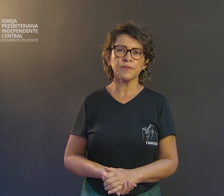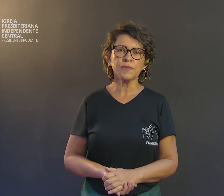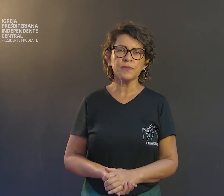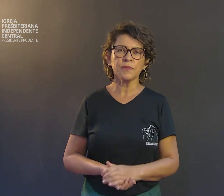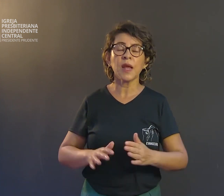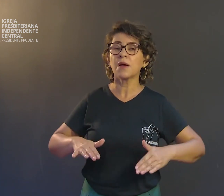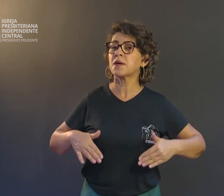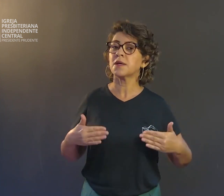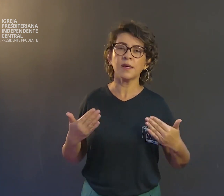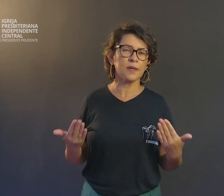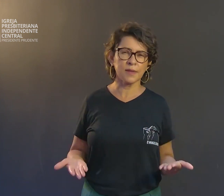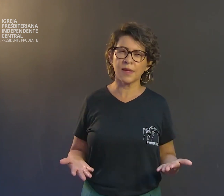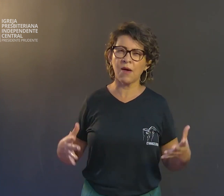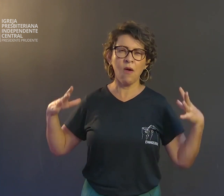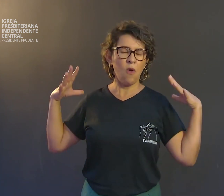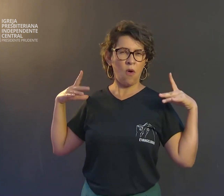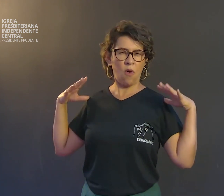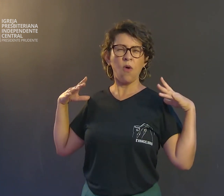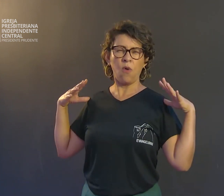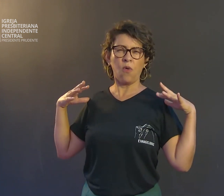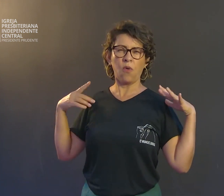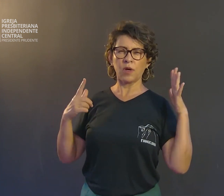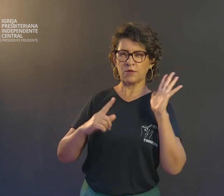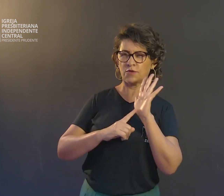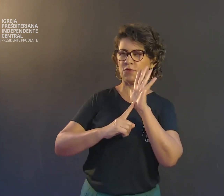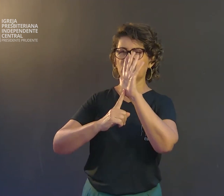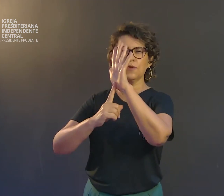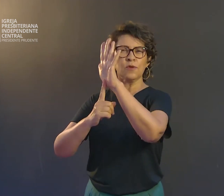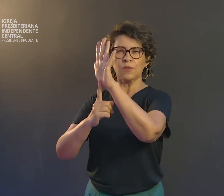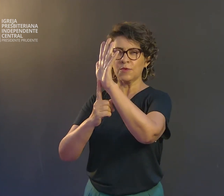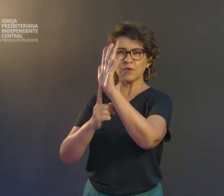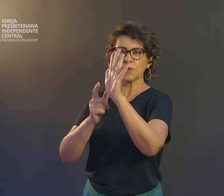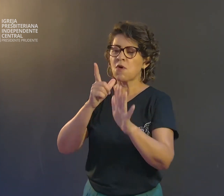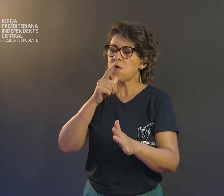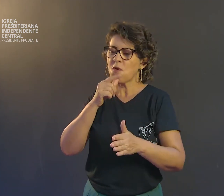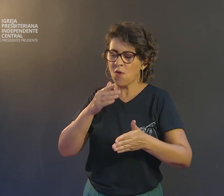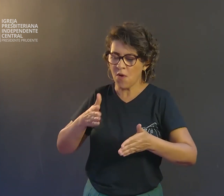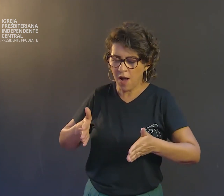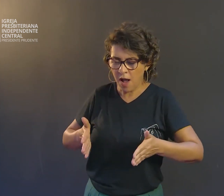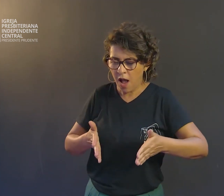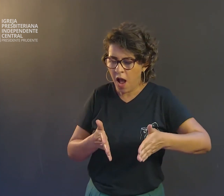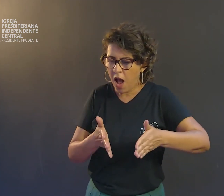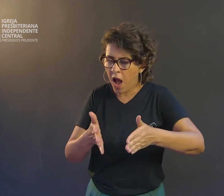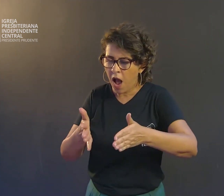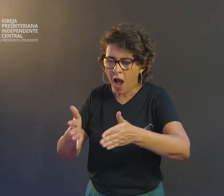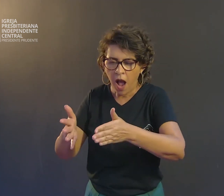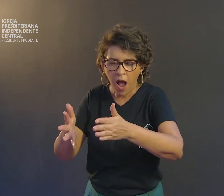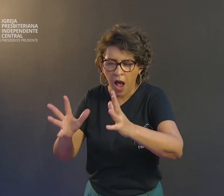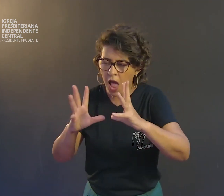Então o anjo me mostrou o rio da água da vida que, claro, como cristal, fluía do trono de